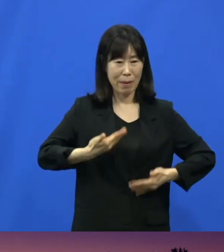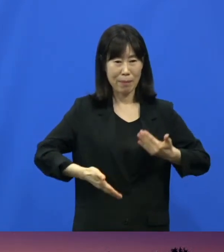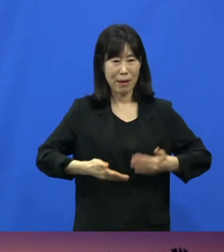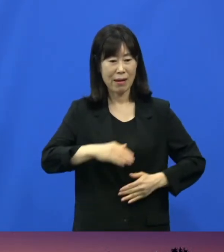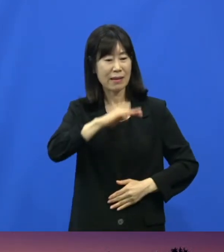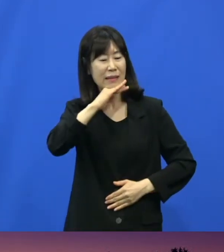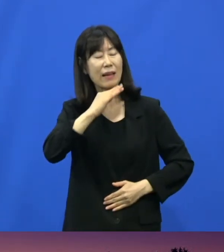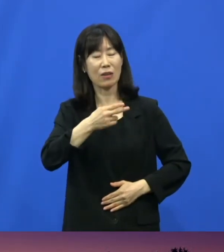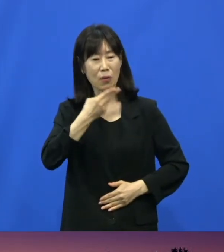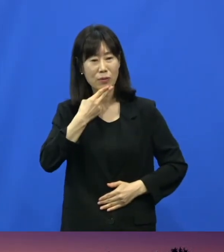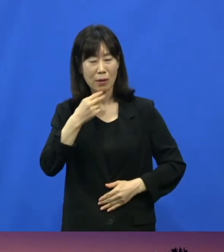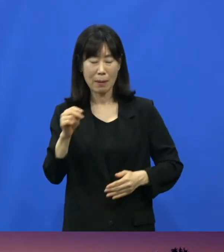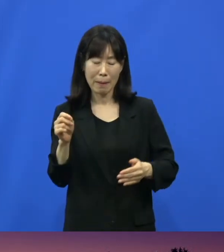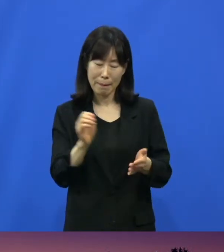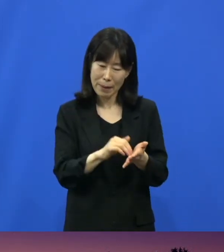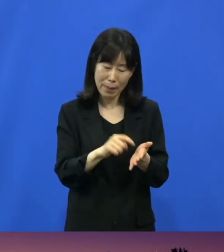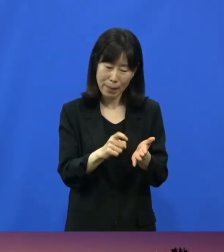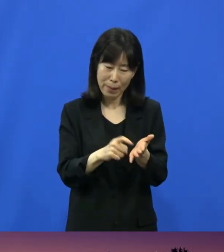기다리지를 않아.